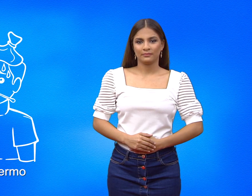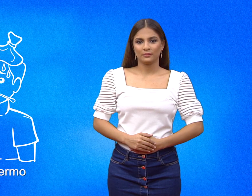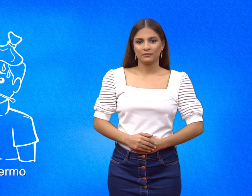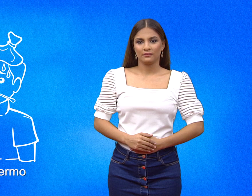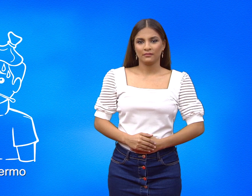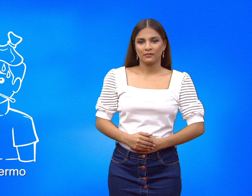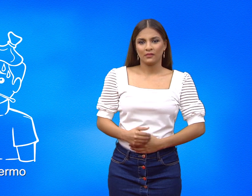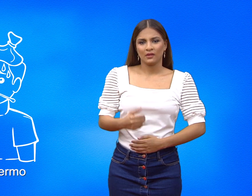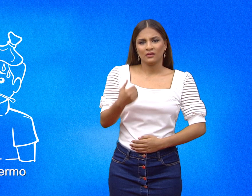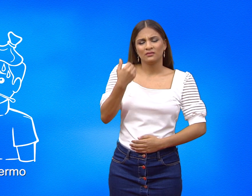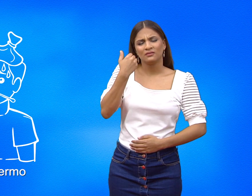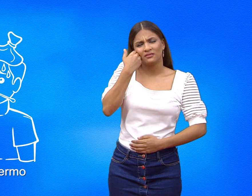enfermo